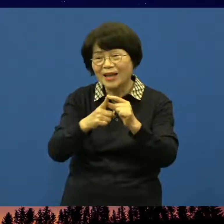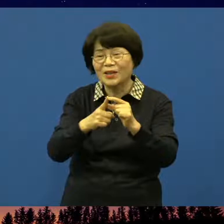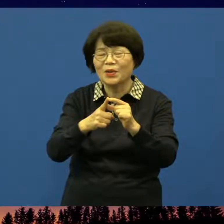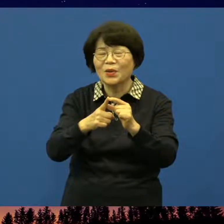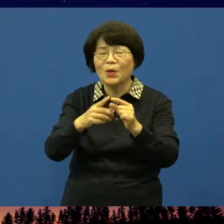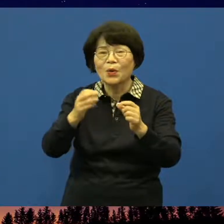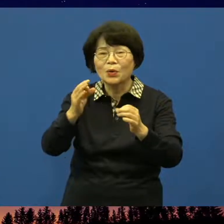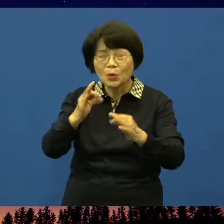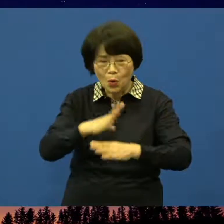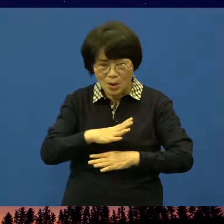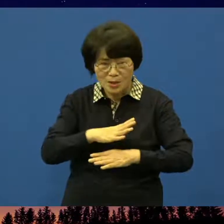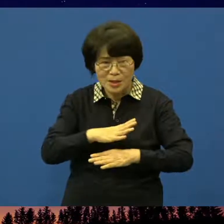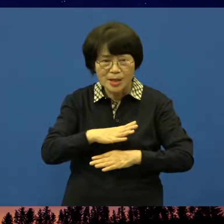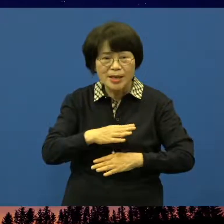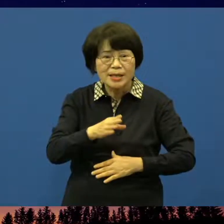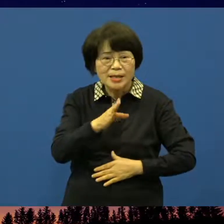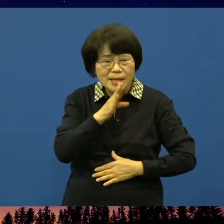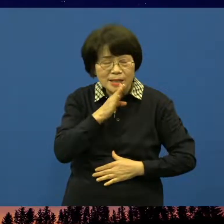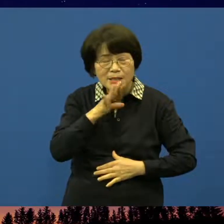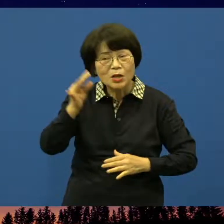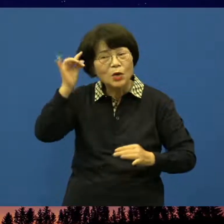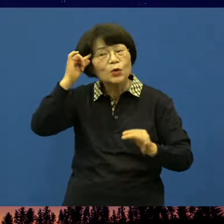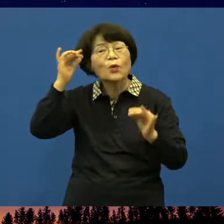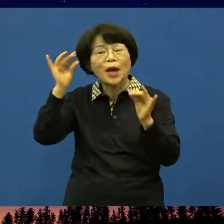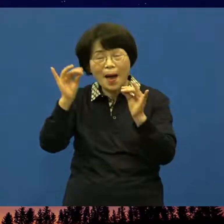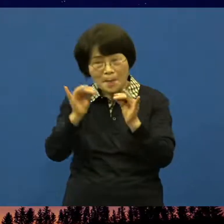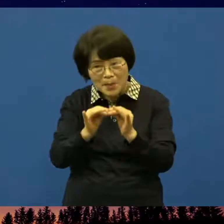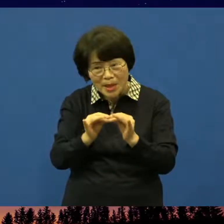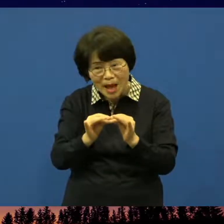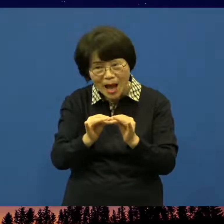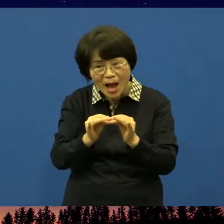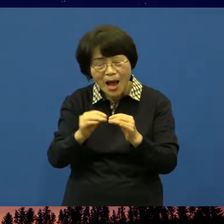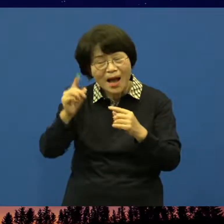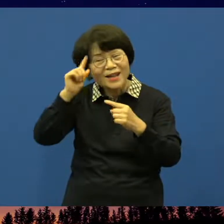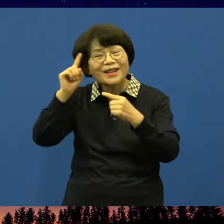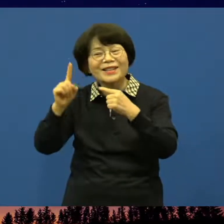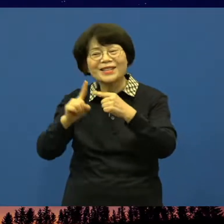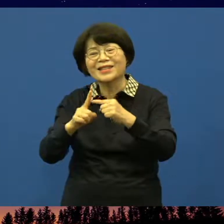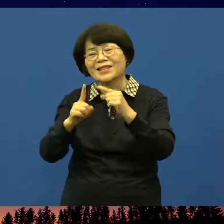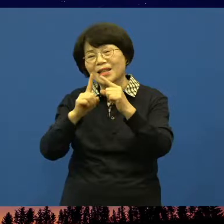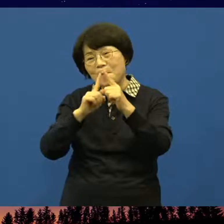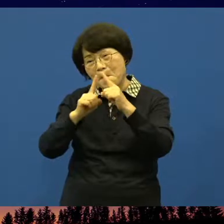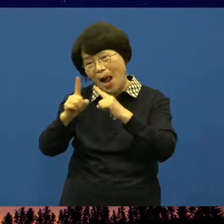진실로 그렇게 되기를 원한다는 이 아멘은 굉장히 긍정적인 언어예요.